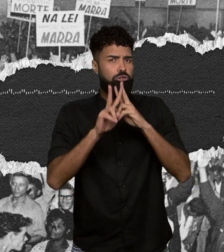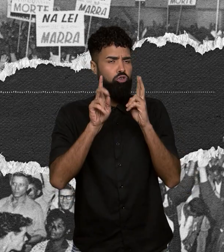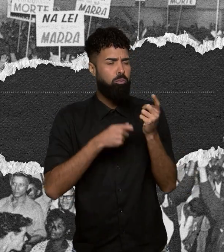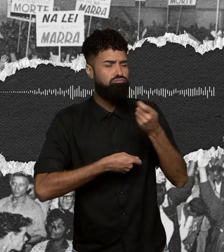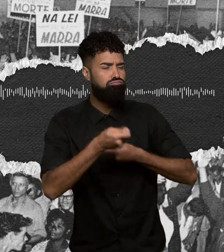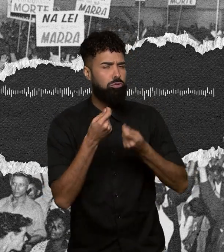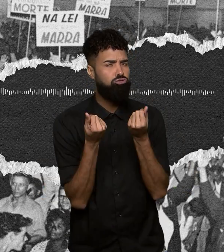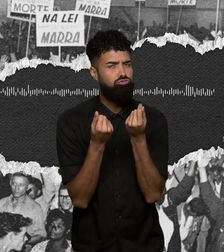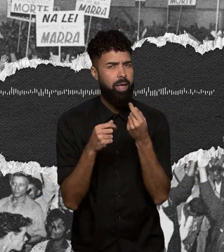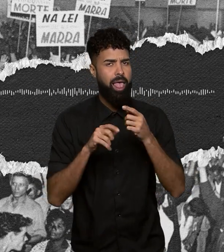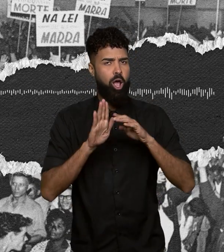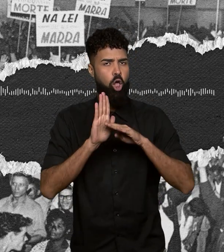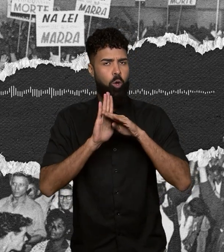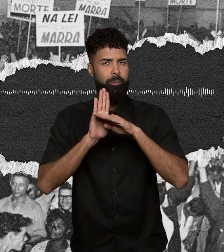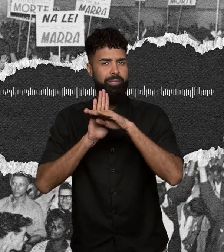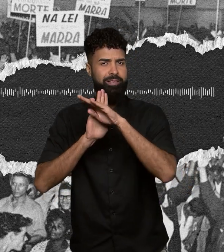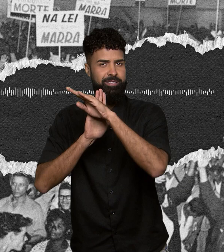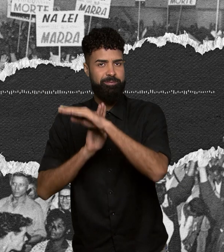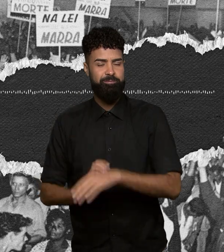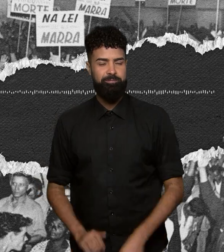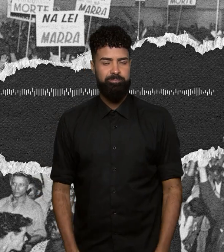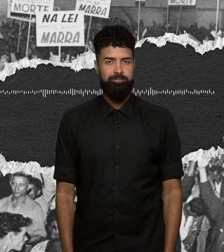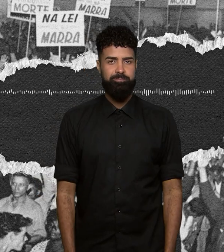de Economia